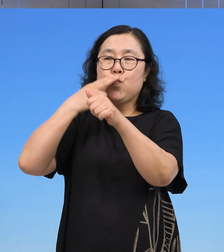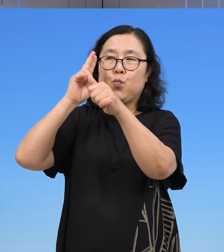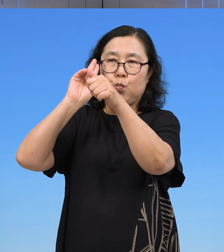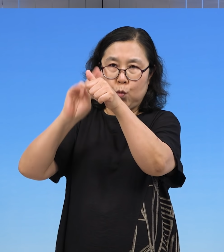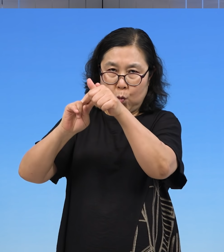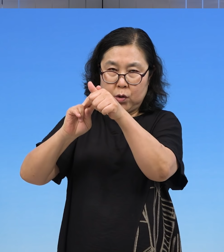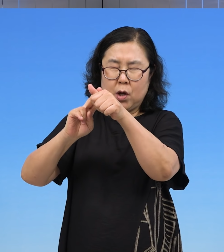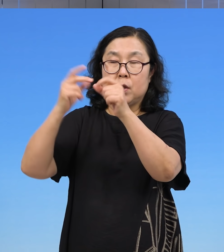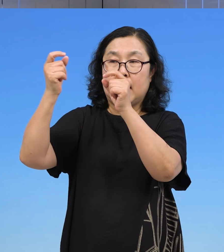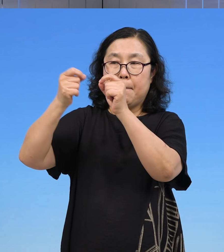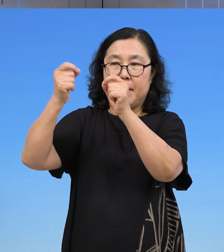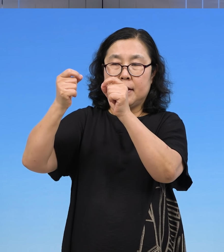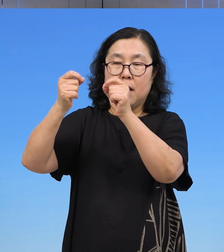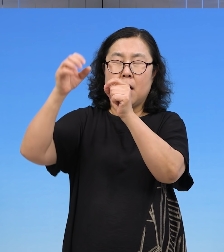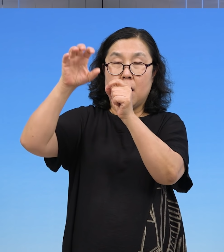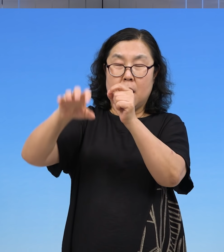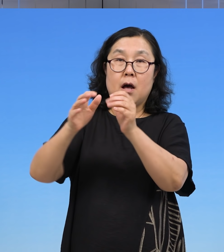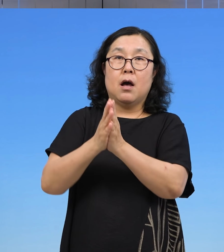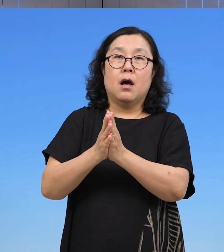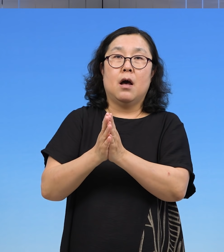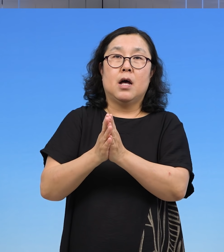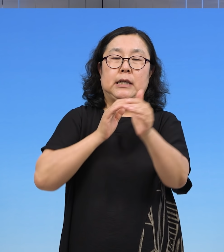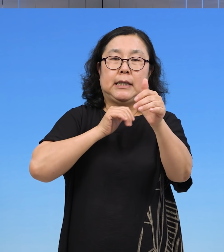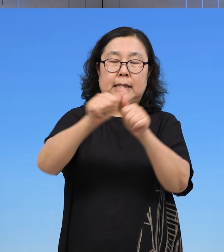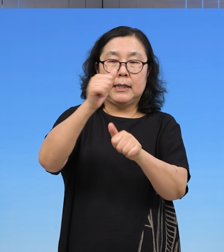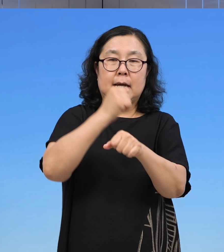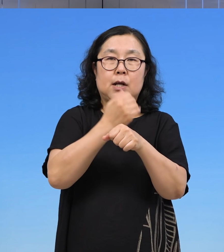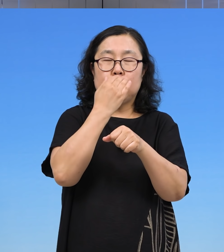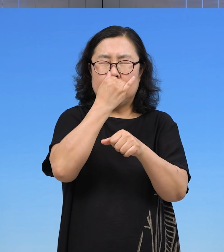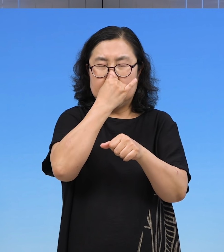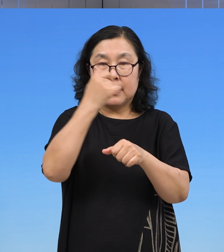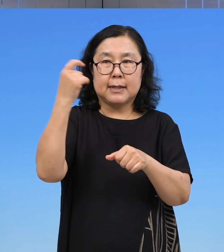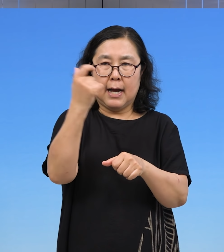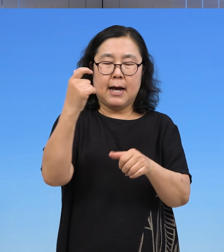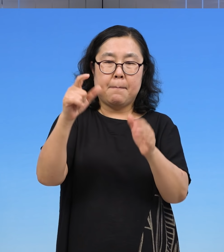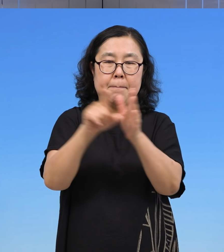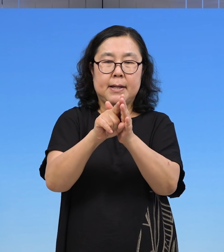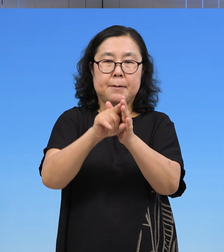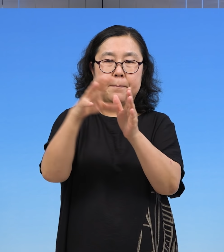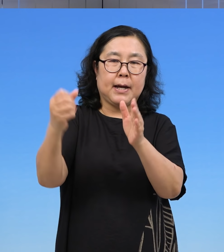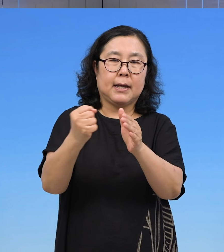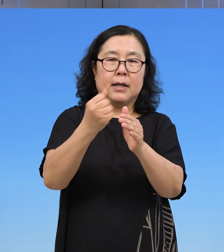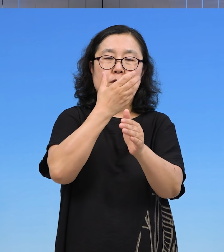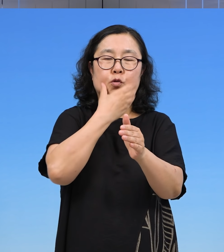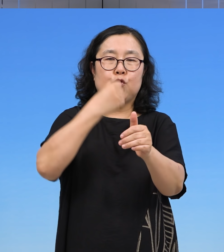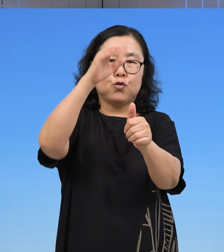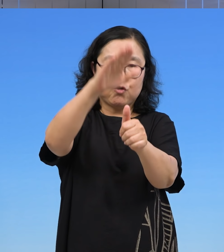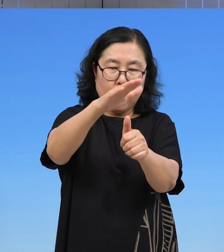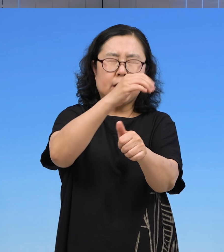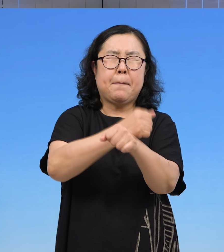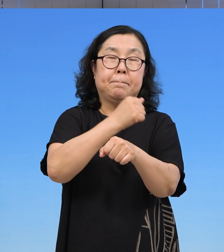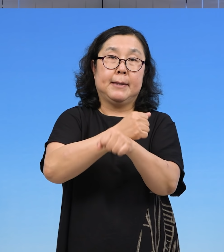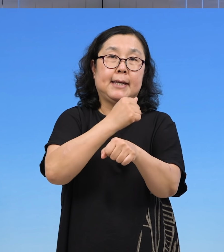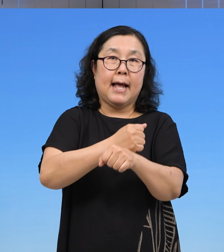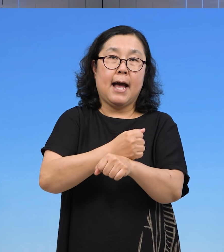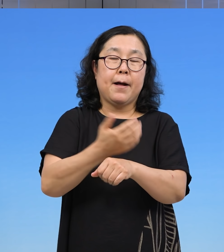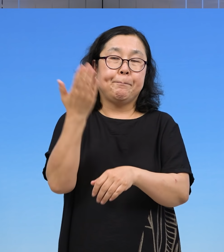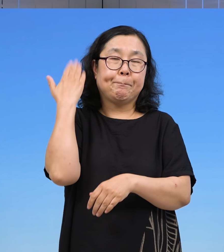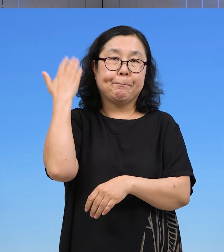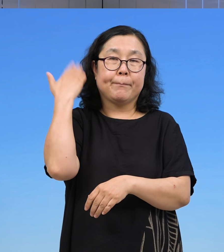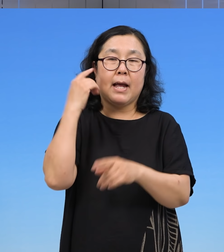기꺼이 승리할 수 있는 그런 담대한 믿음 가지시기를 주님 이름으로 추건합니다 아까